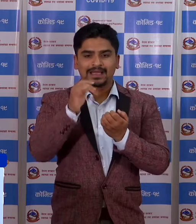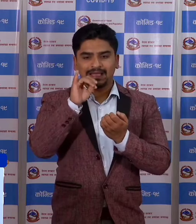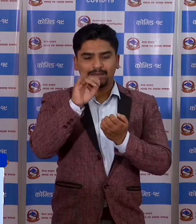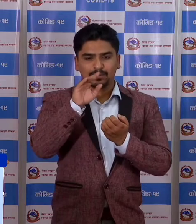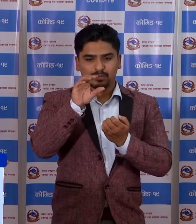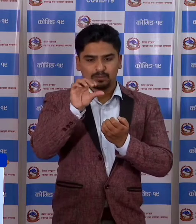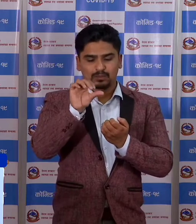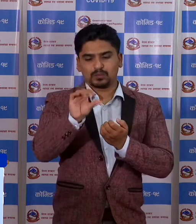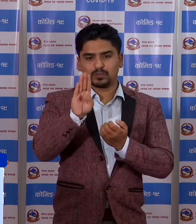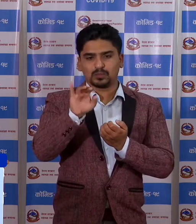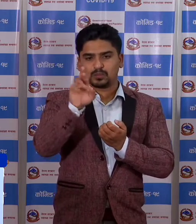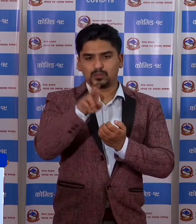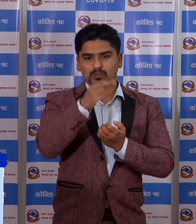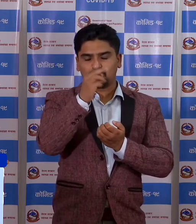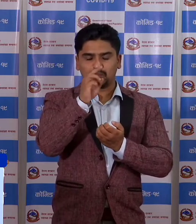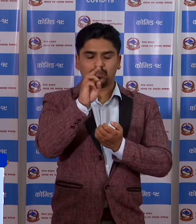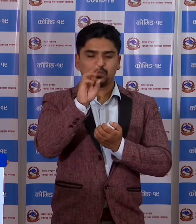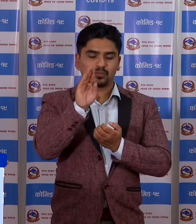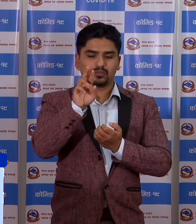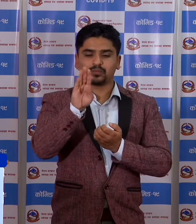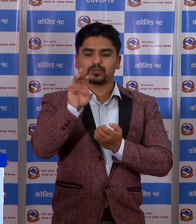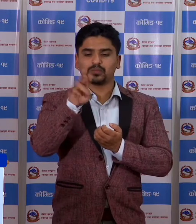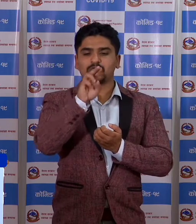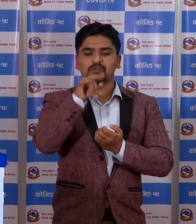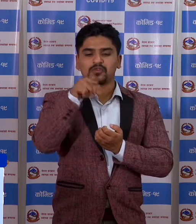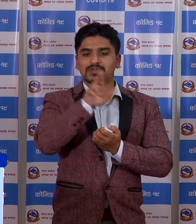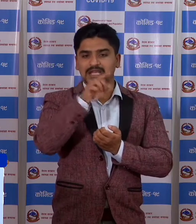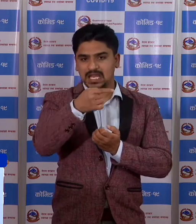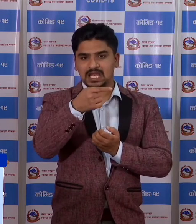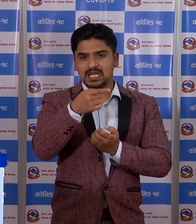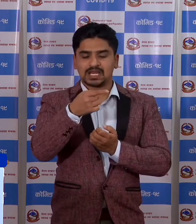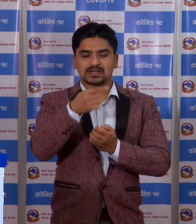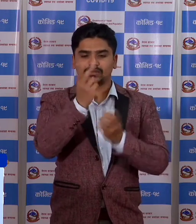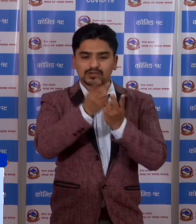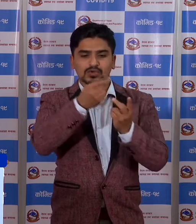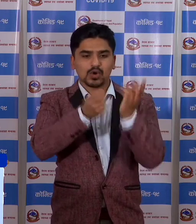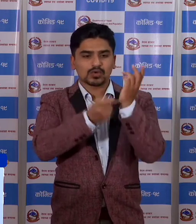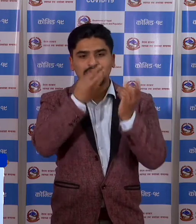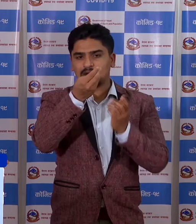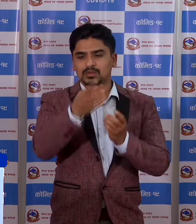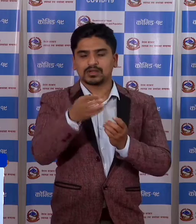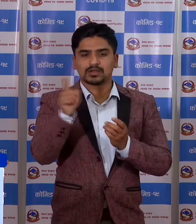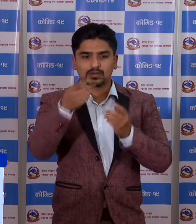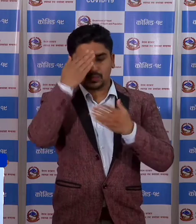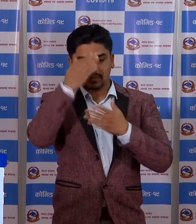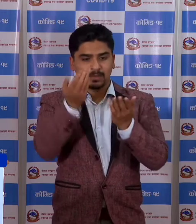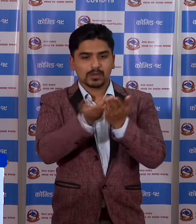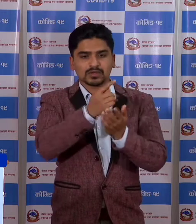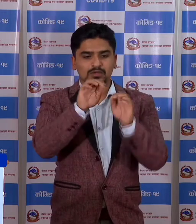आइबुप्रोफेन एस्पिरिन जस्ता औषधिको प्रयोग गर्नु हुँदैन। यसबाट बच्ने उपायहरू, खास गरेर यो रोग बच्नको